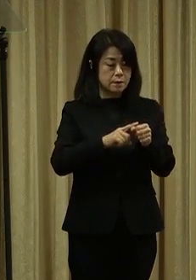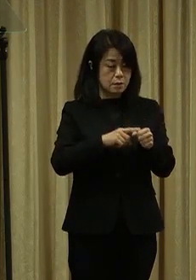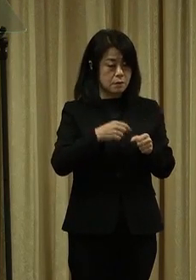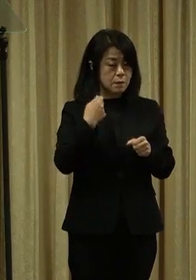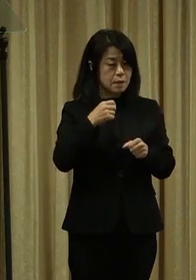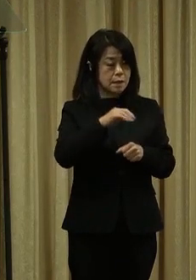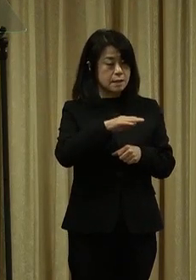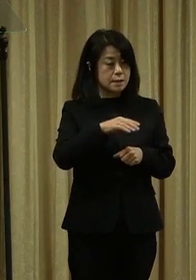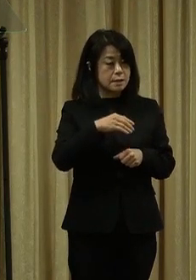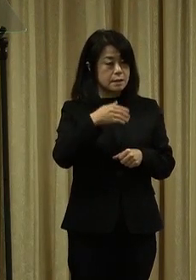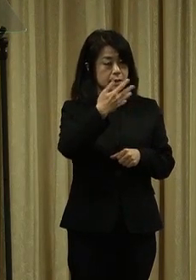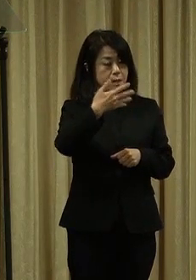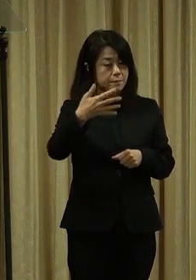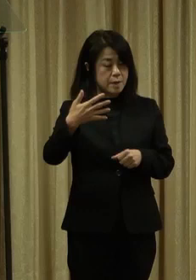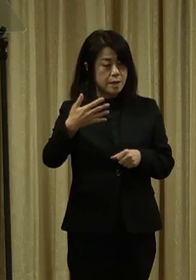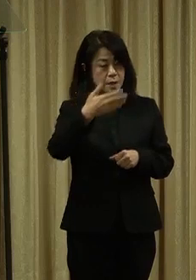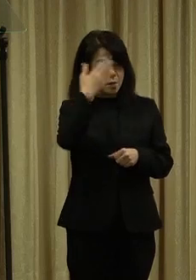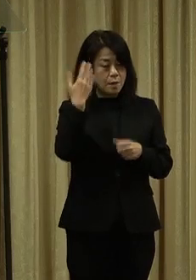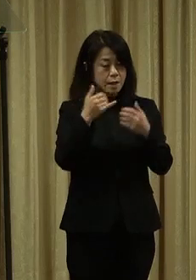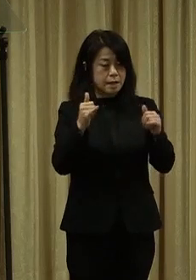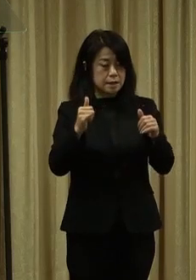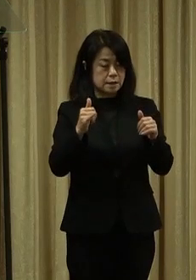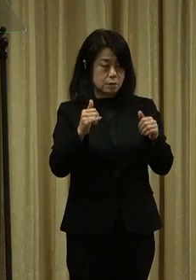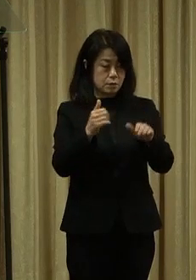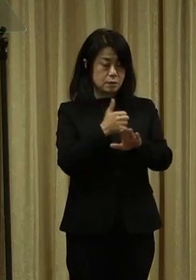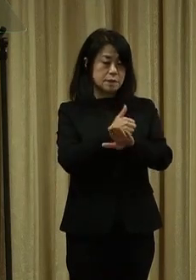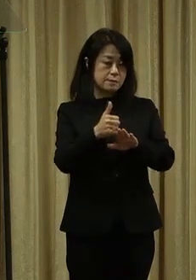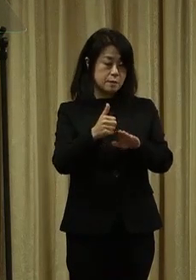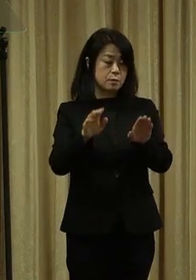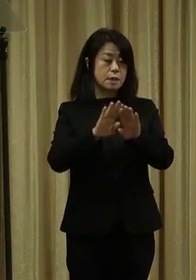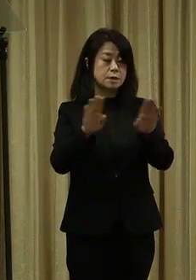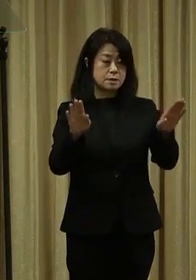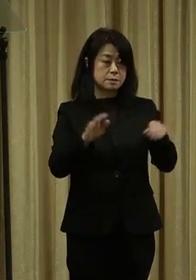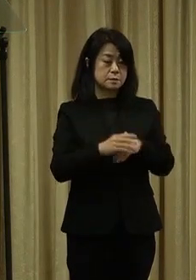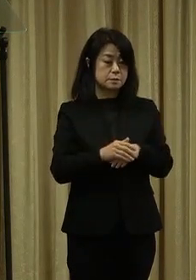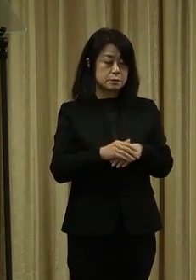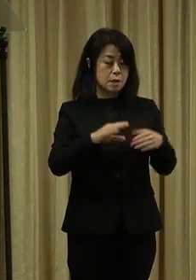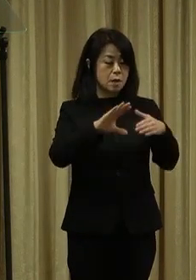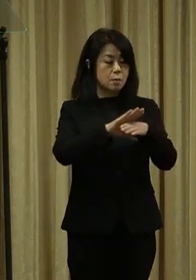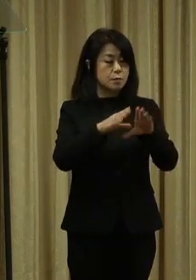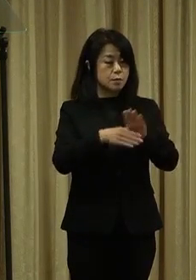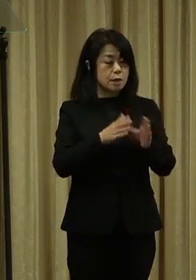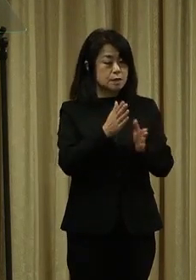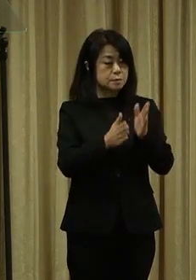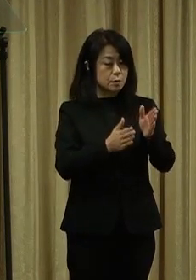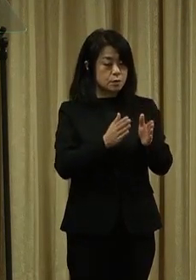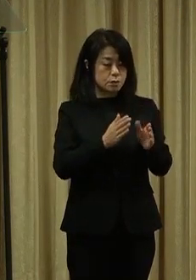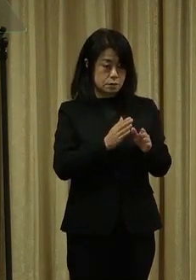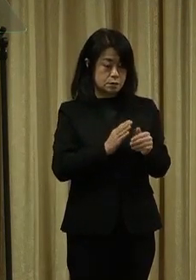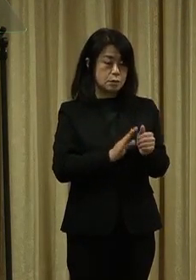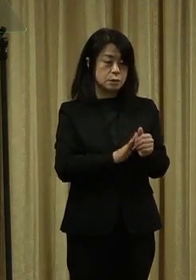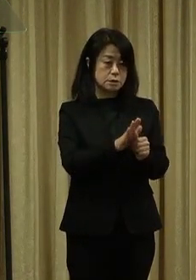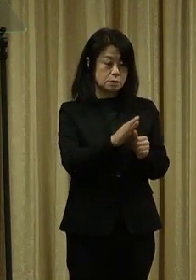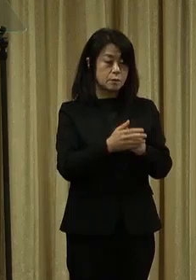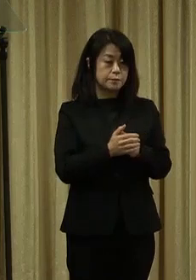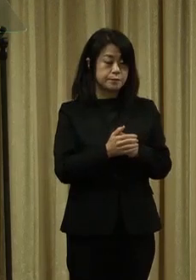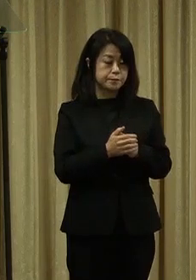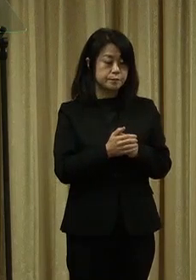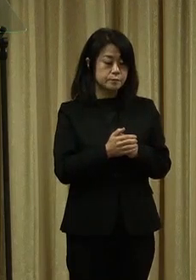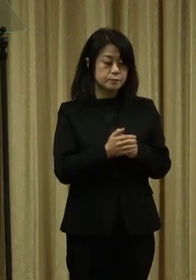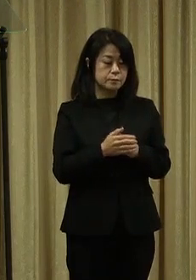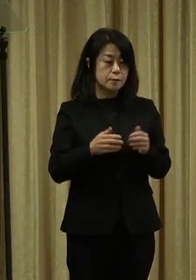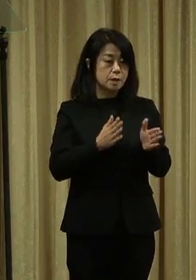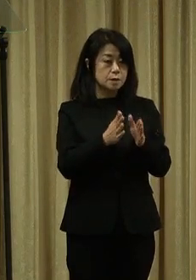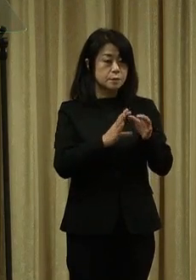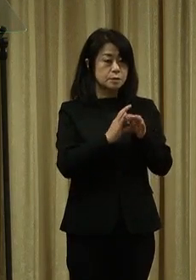員サミットを開催します。次に文化スポーツの振興です。スポーツについ